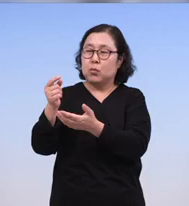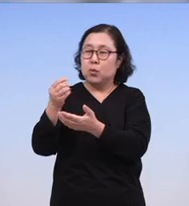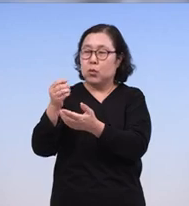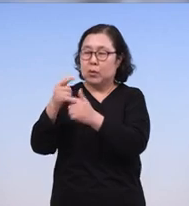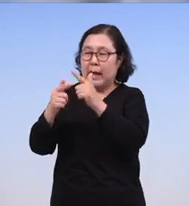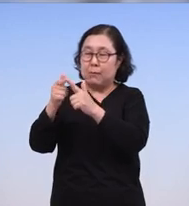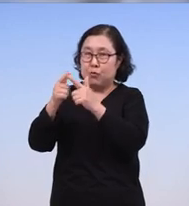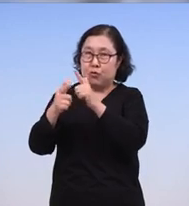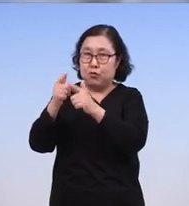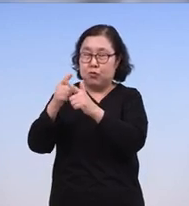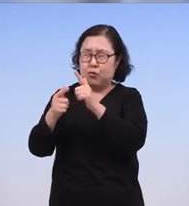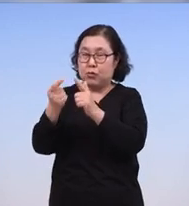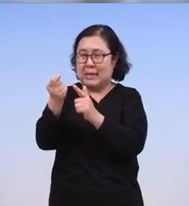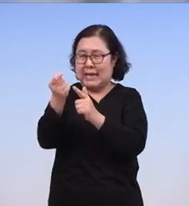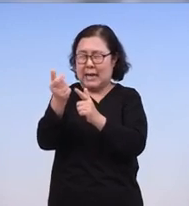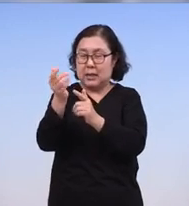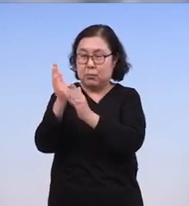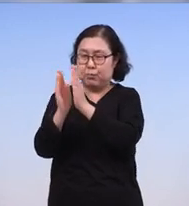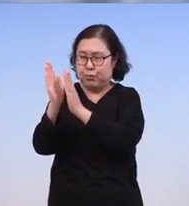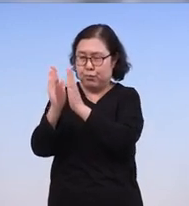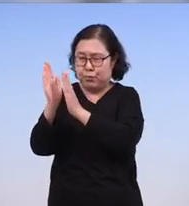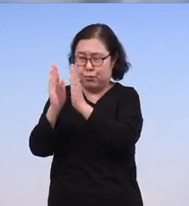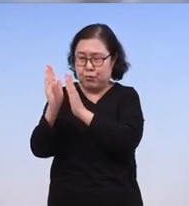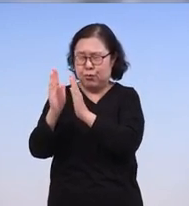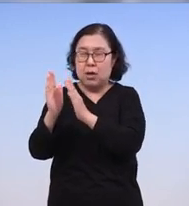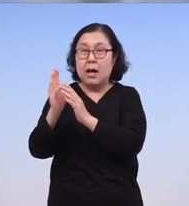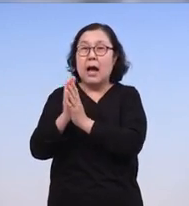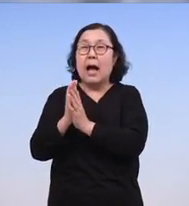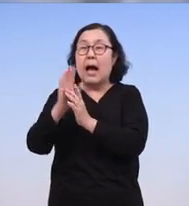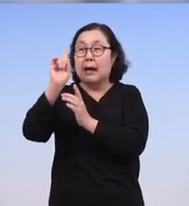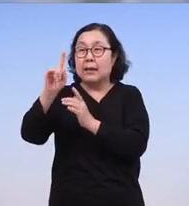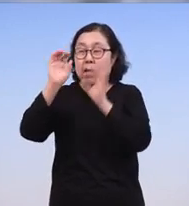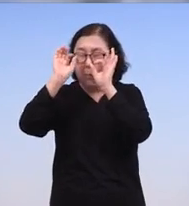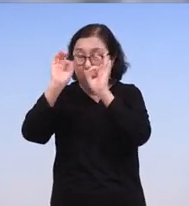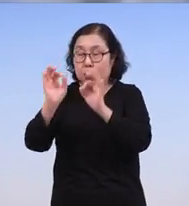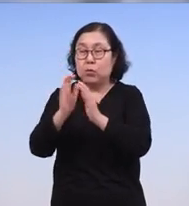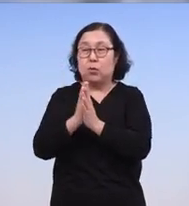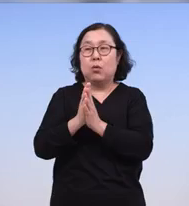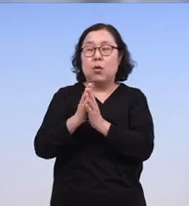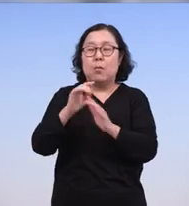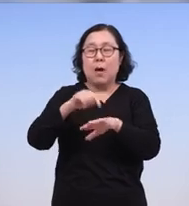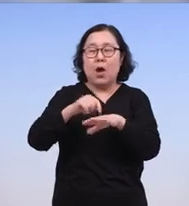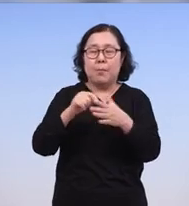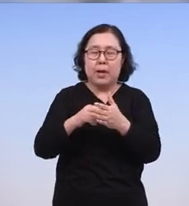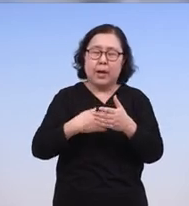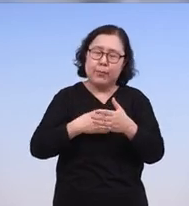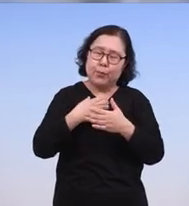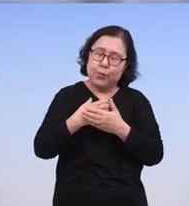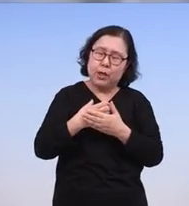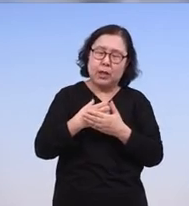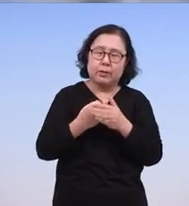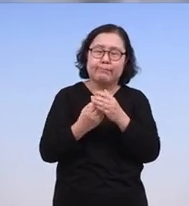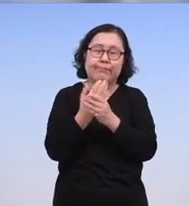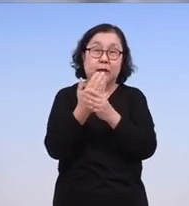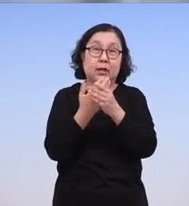뭐 한 1cm 됩니까? 이름 없는 그 초라한 들풀 하나를 보면서 가슴이 벅차오르는 거예요.